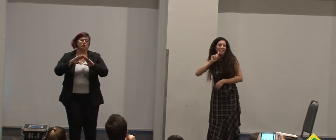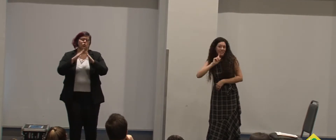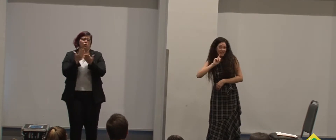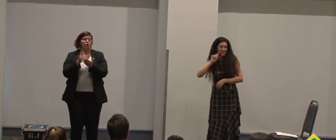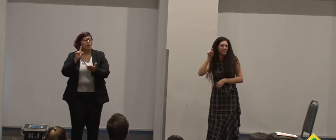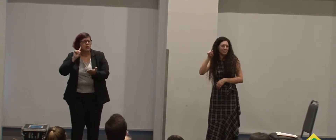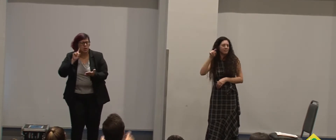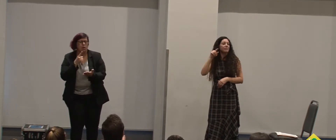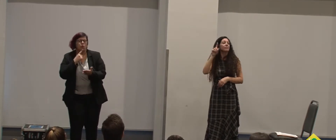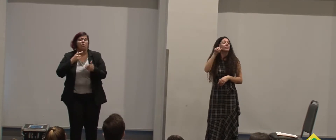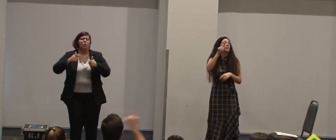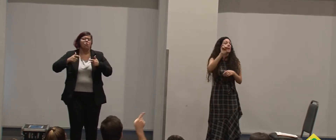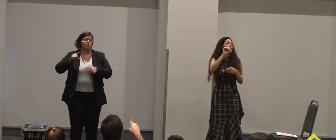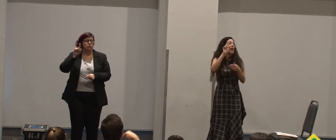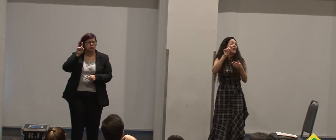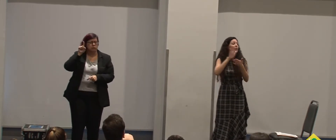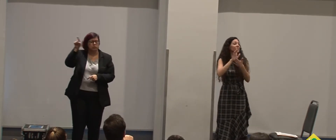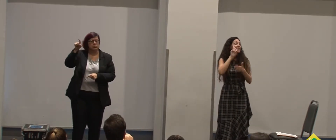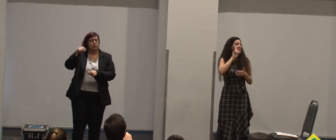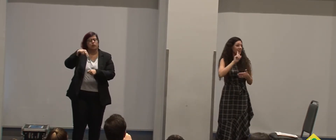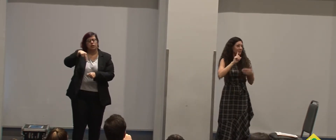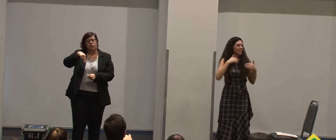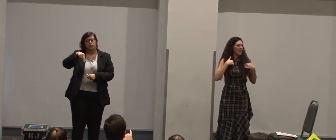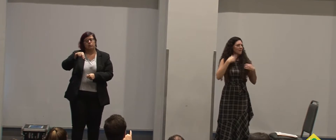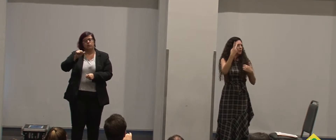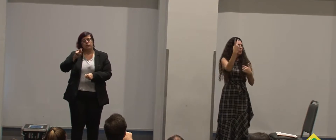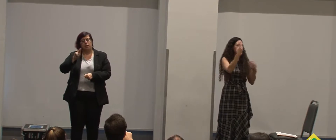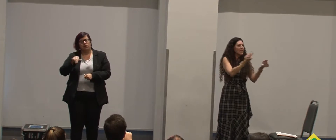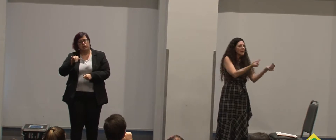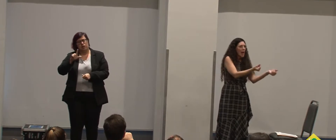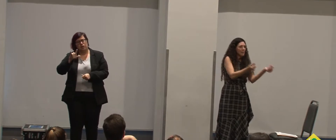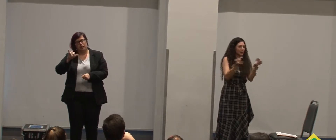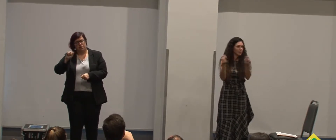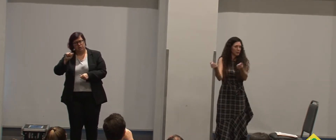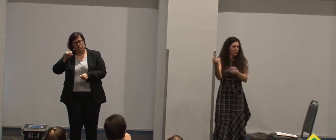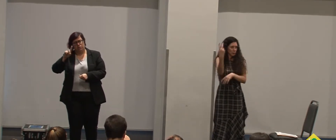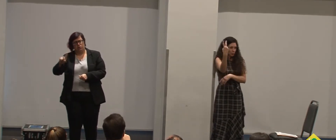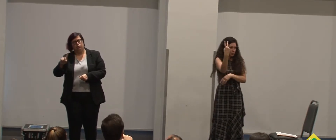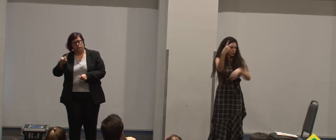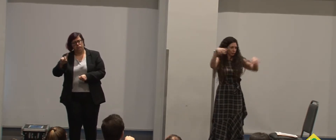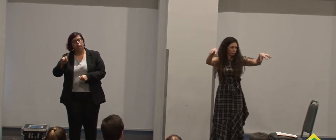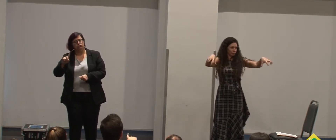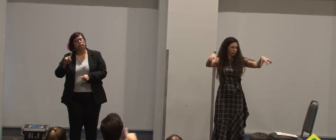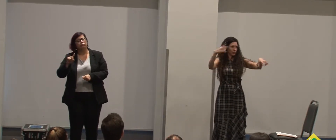Eu trabalho nos Estados Unidos, numa escola de surdo.